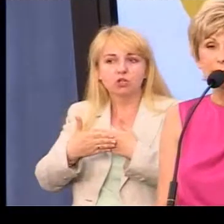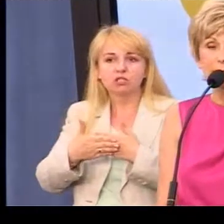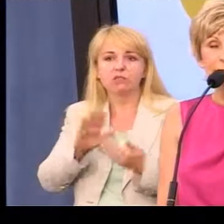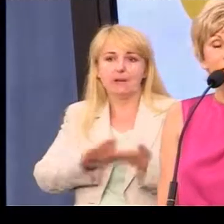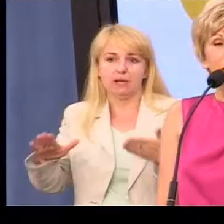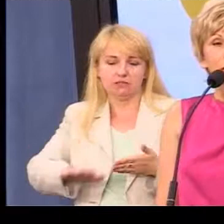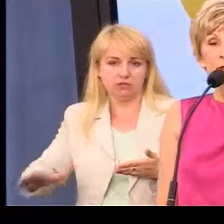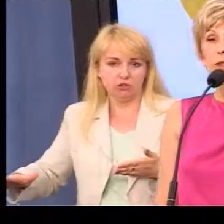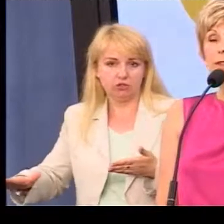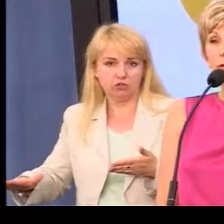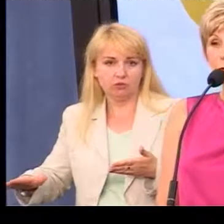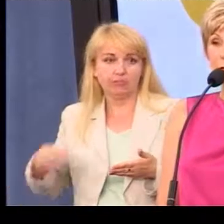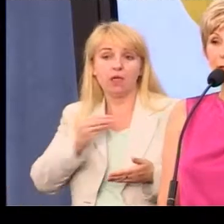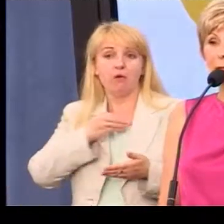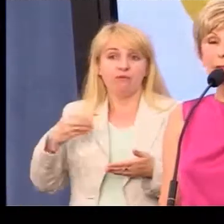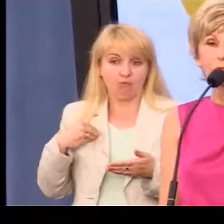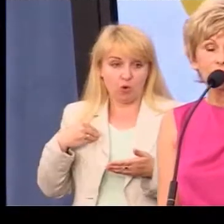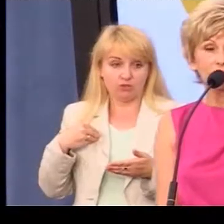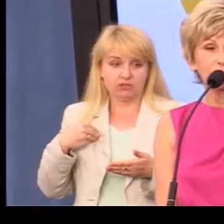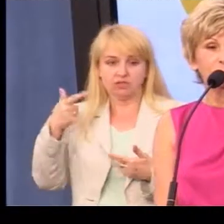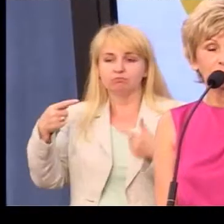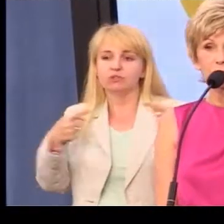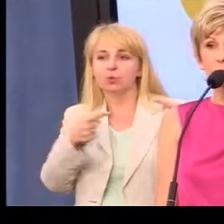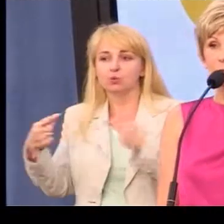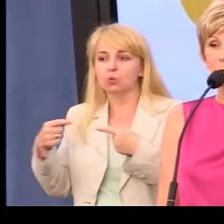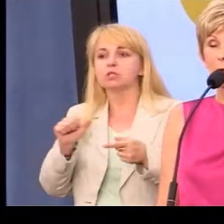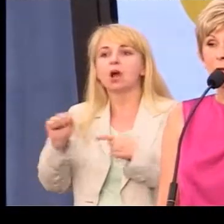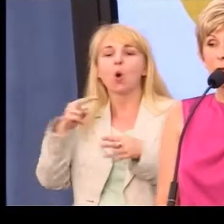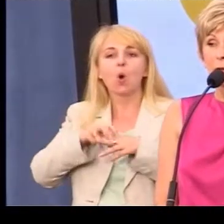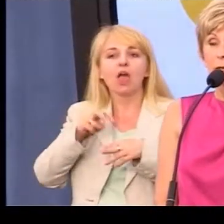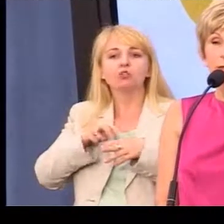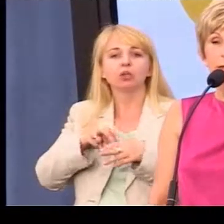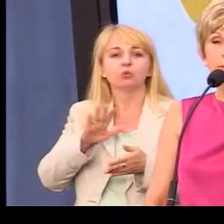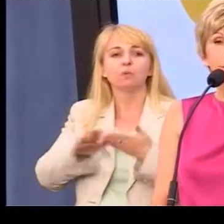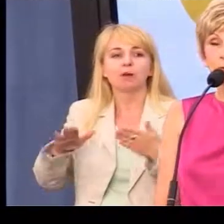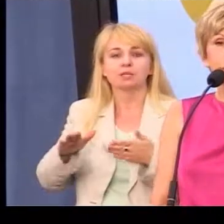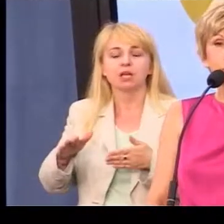w Polsce dyskusja na temat leczenia niepłodności została